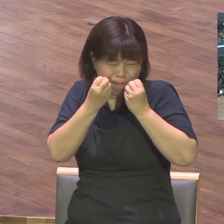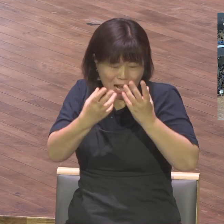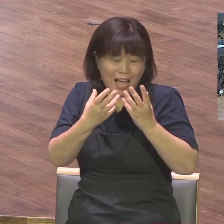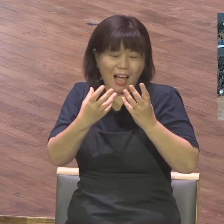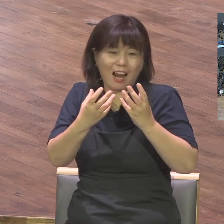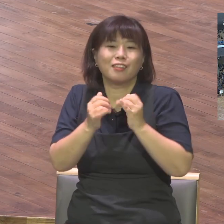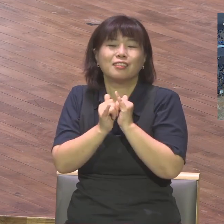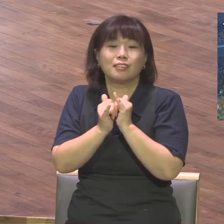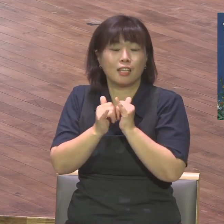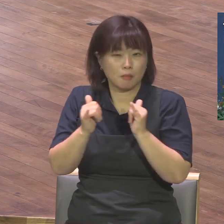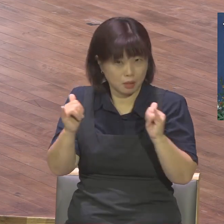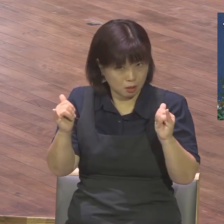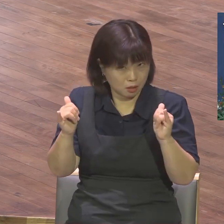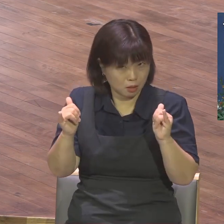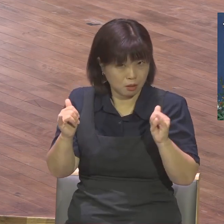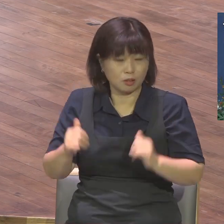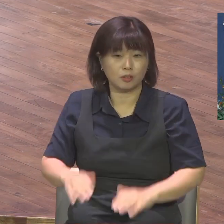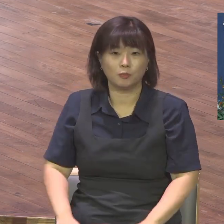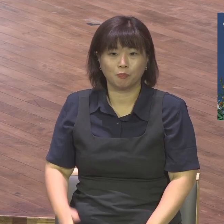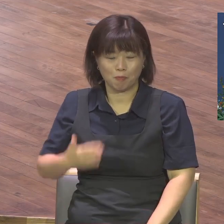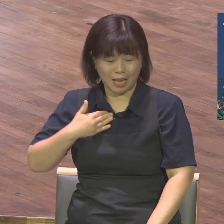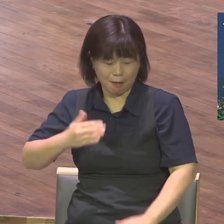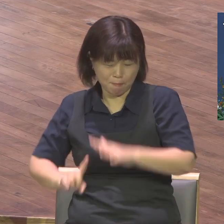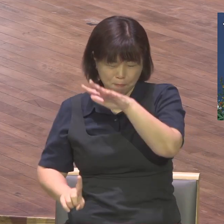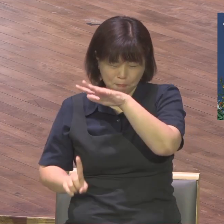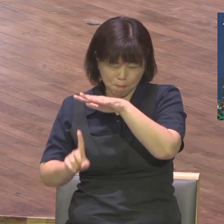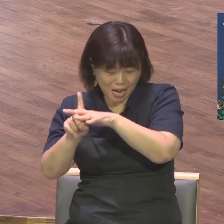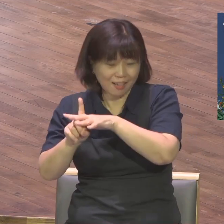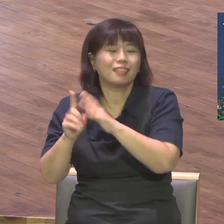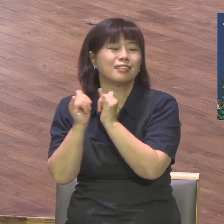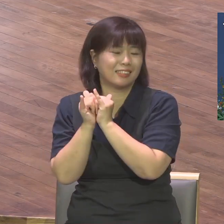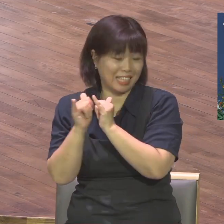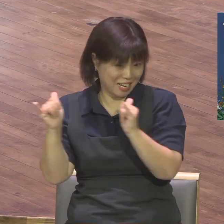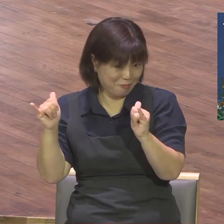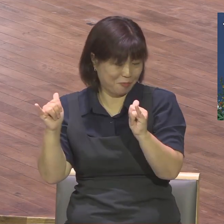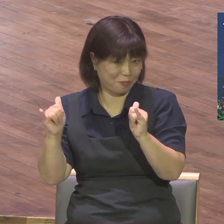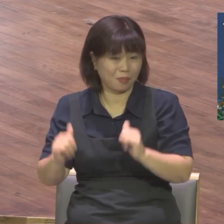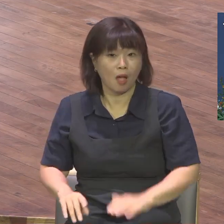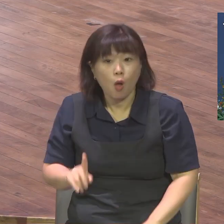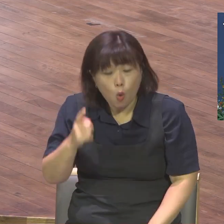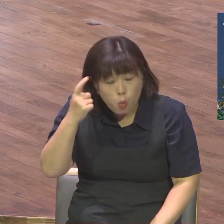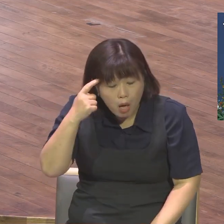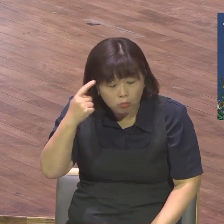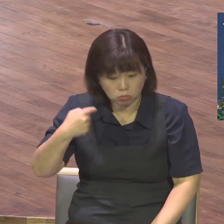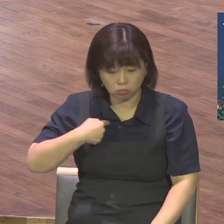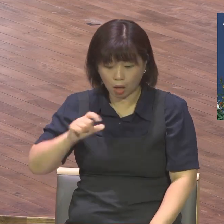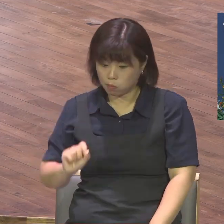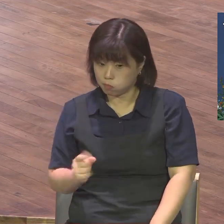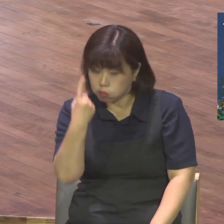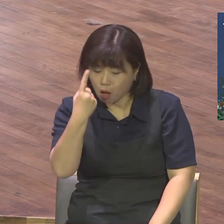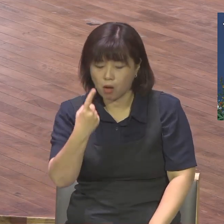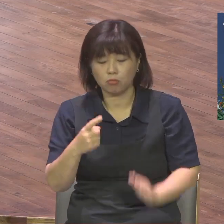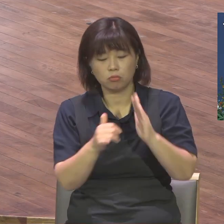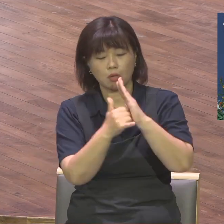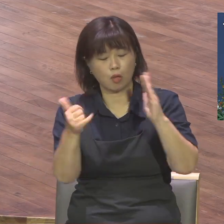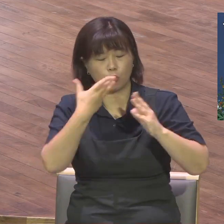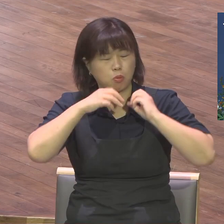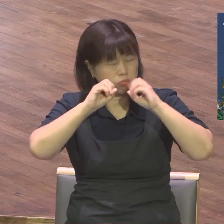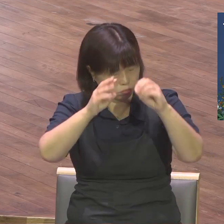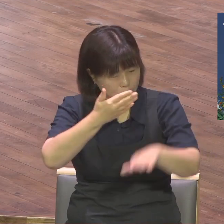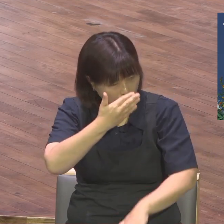내가 없으면 안 돼. 아멘. 그러죠. 내가 없으면 직장 보고면 안 돼. 내가 없으면 이 가정 보고면 안 돼. 내가 없으면 이 지역 못